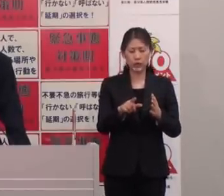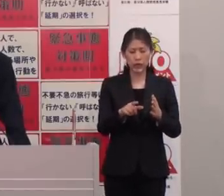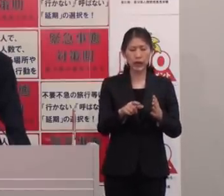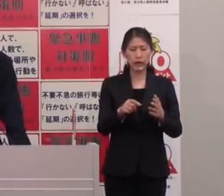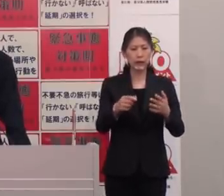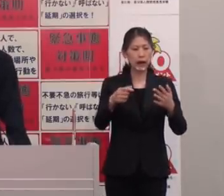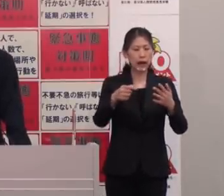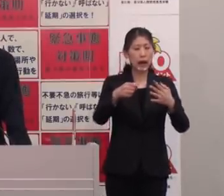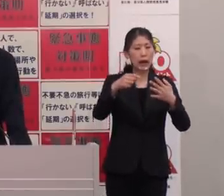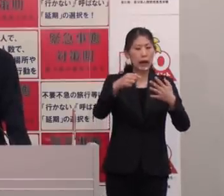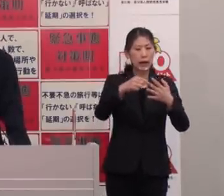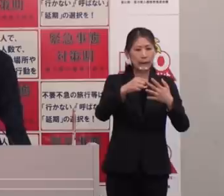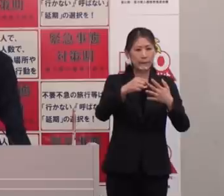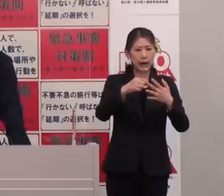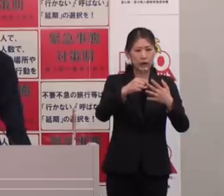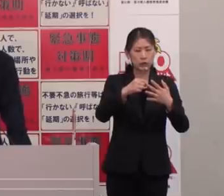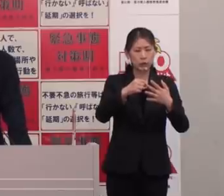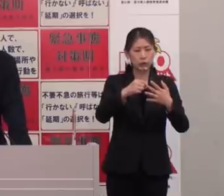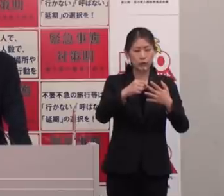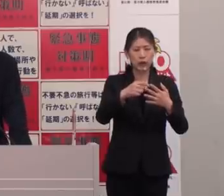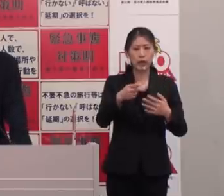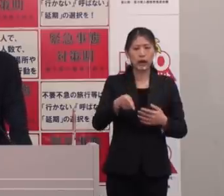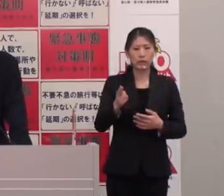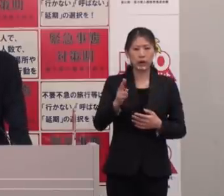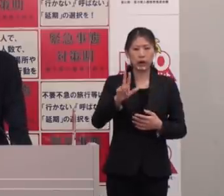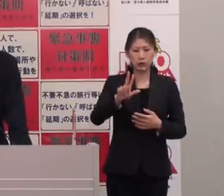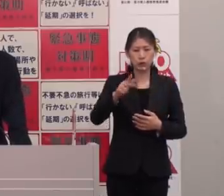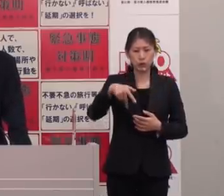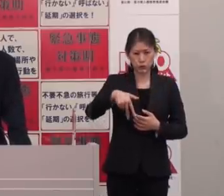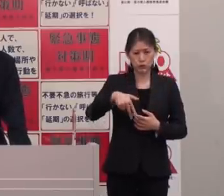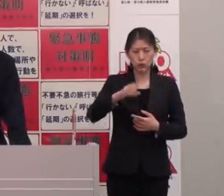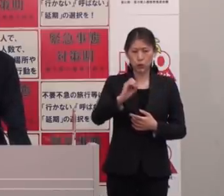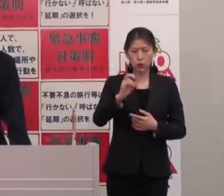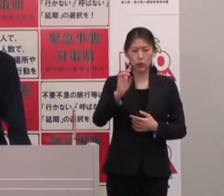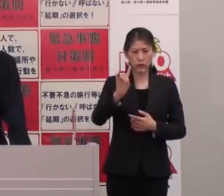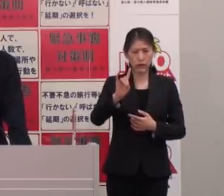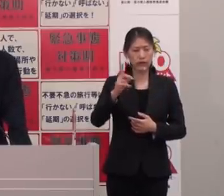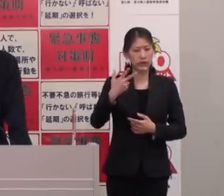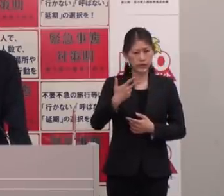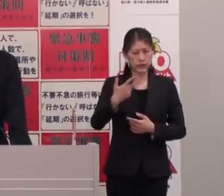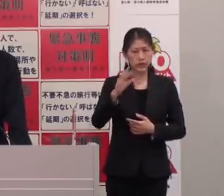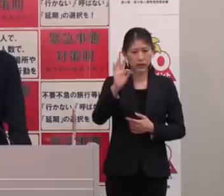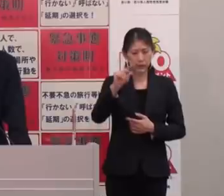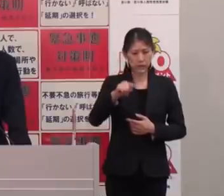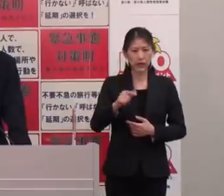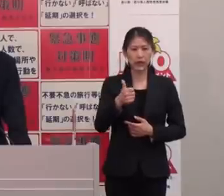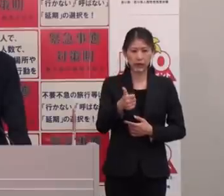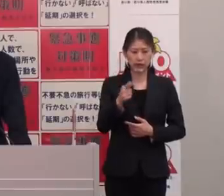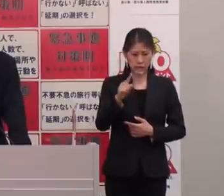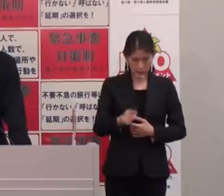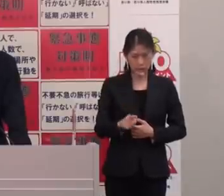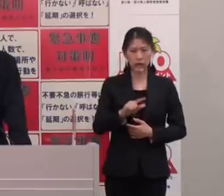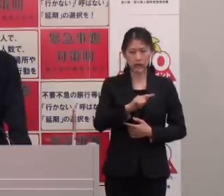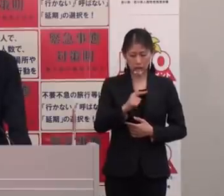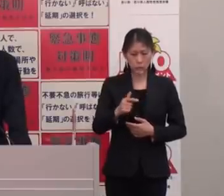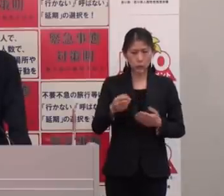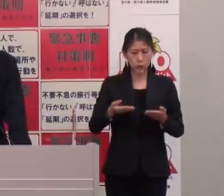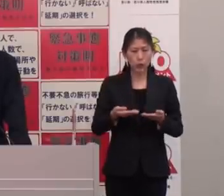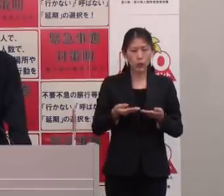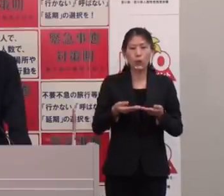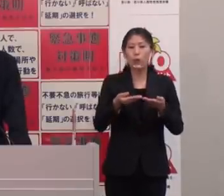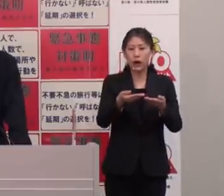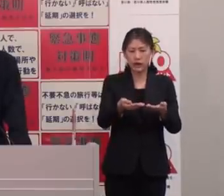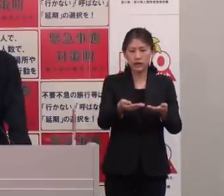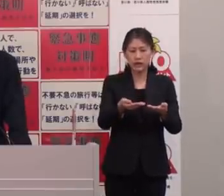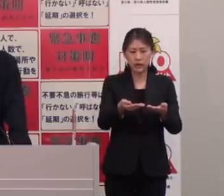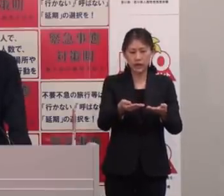しておりますけれども、要は自宅療養の方がいいという場合